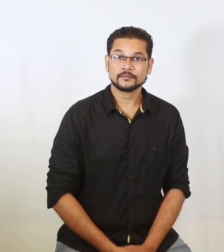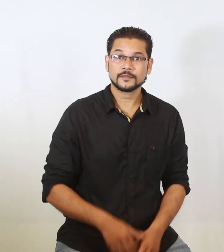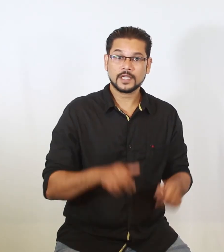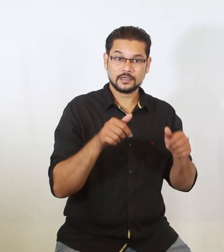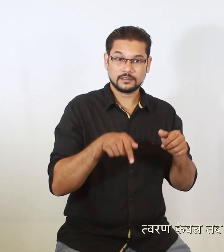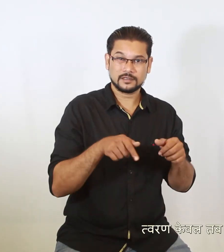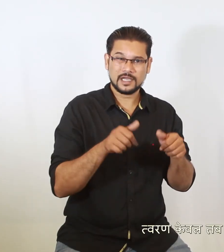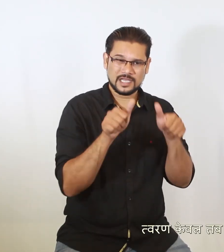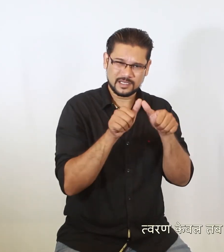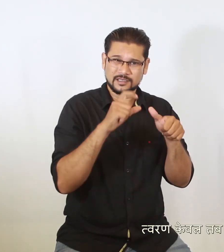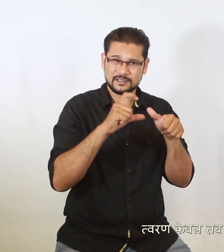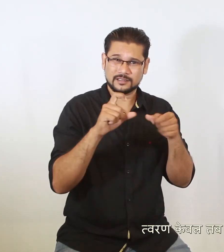त्वरण केवल तब होता है